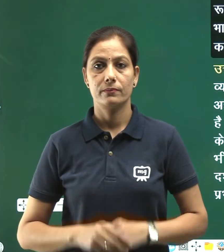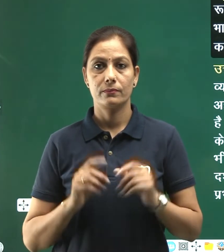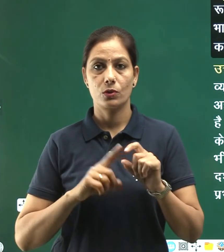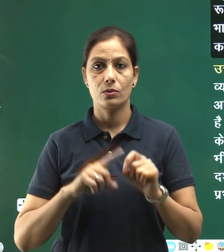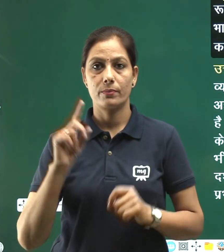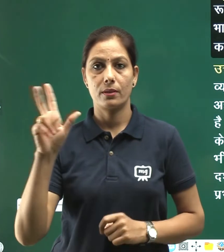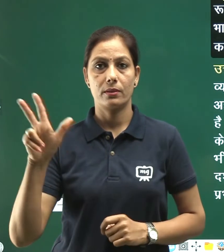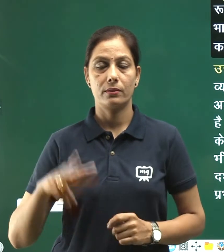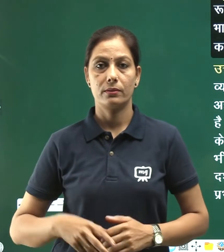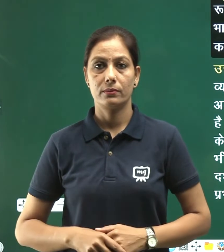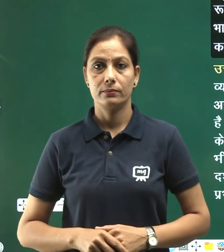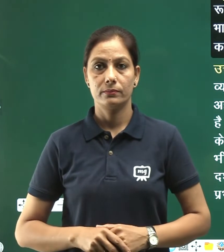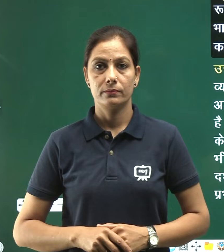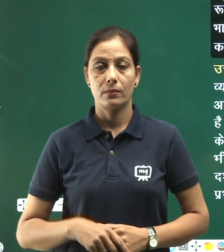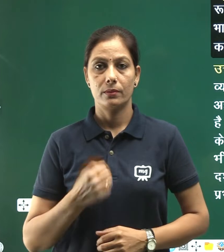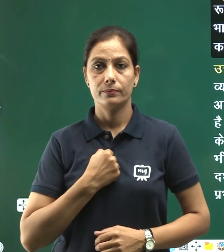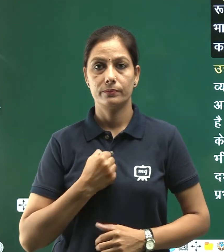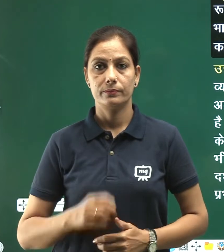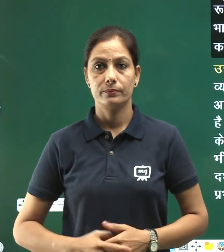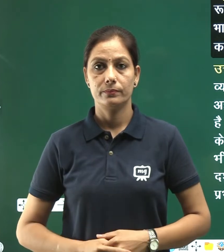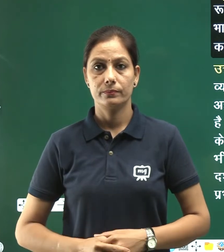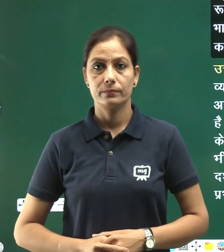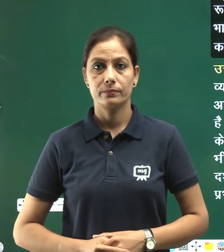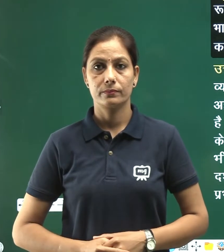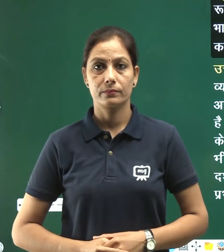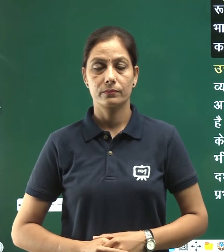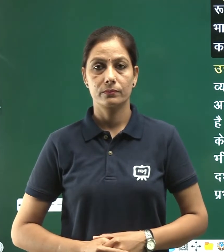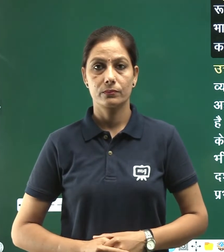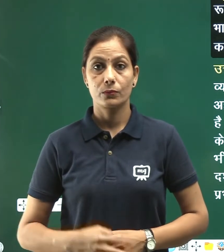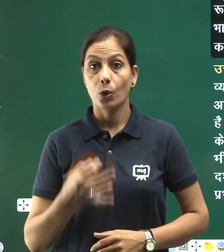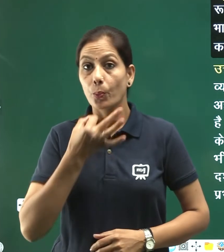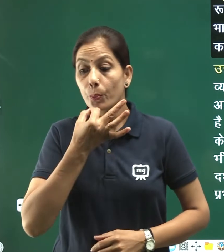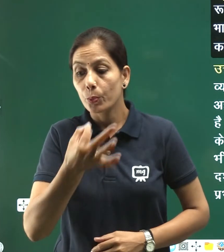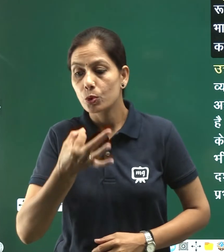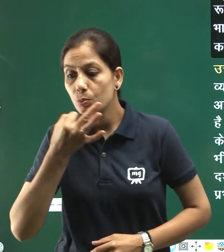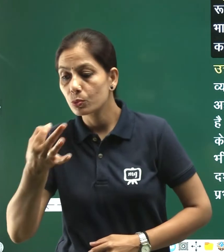प्रश्न 8, हम पूछ पूछ कर